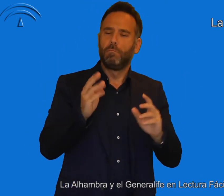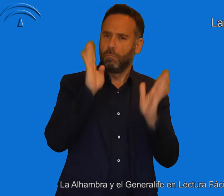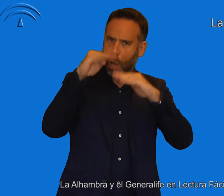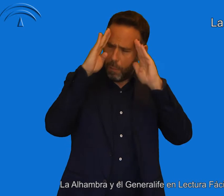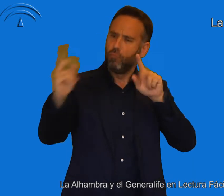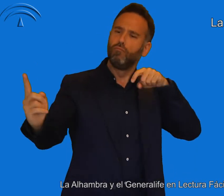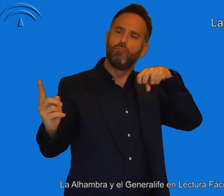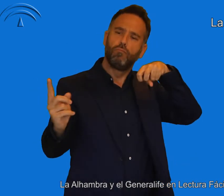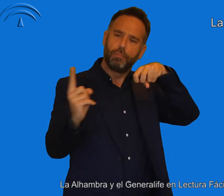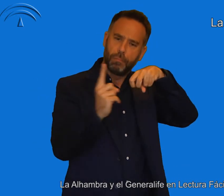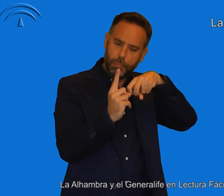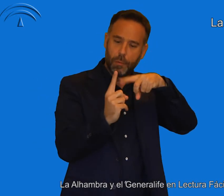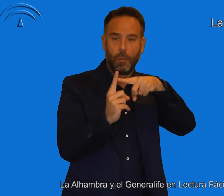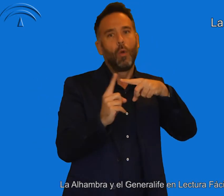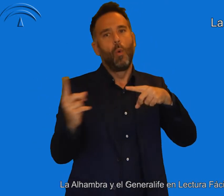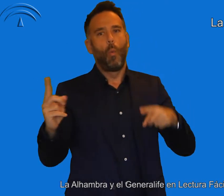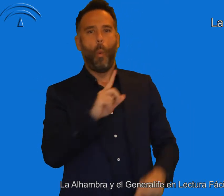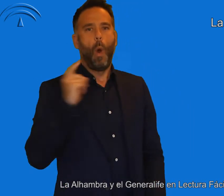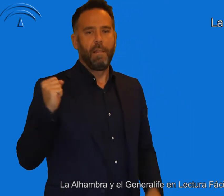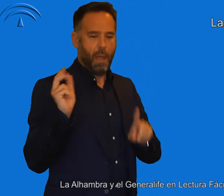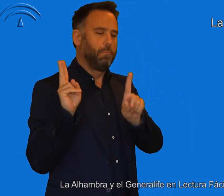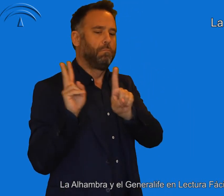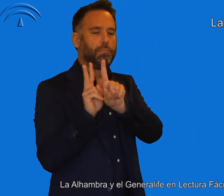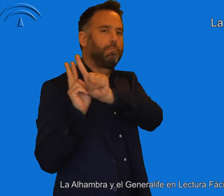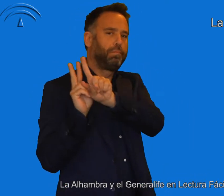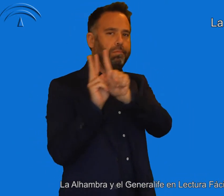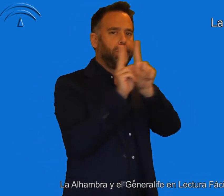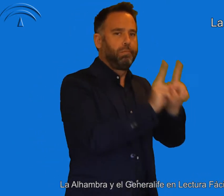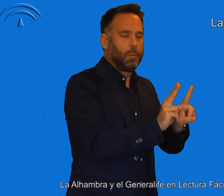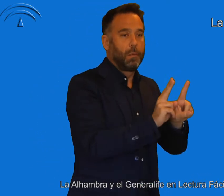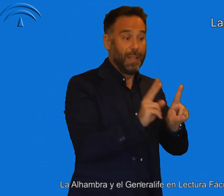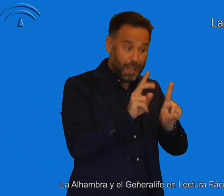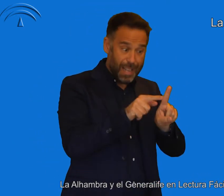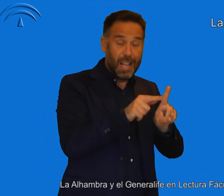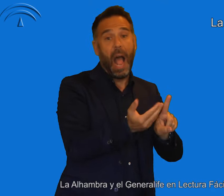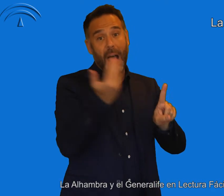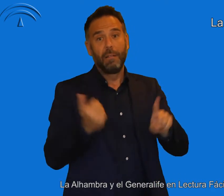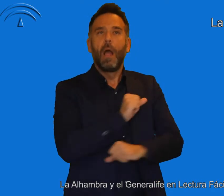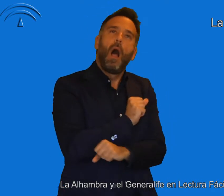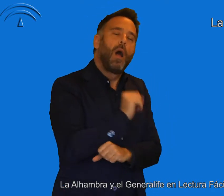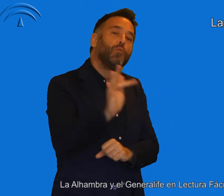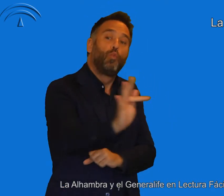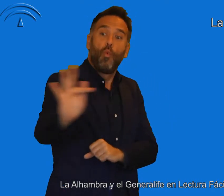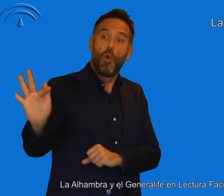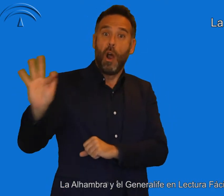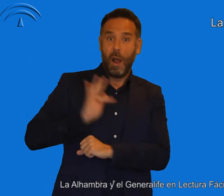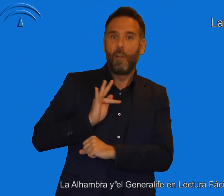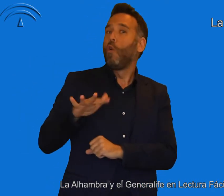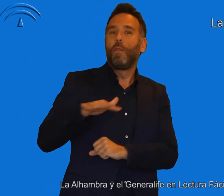a la semana y en fiestas especiales. Los súbditos, conducidos por los guardias, esperaban su turno en